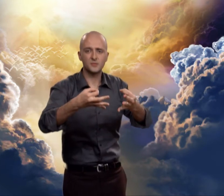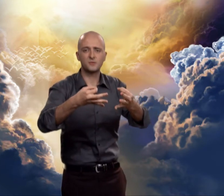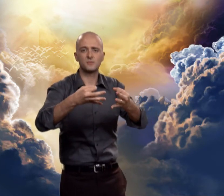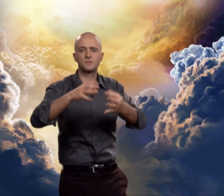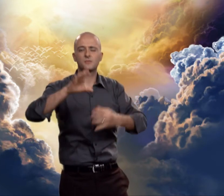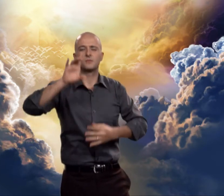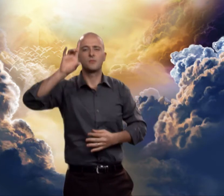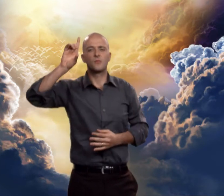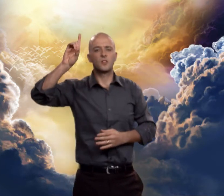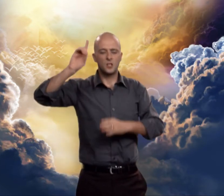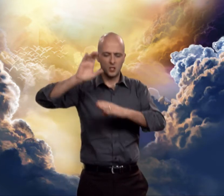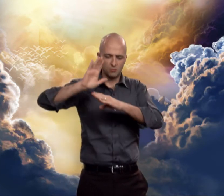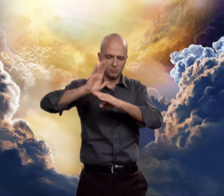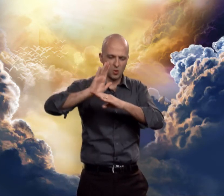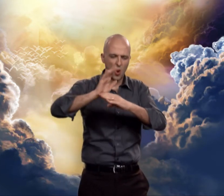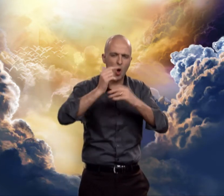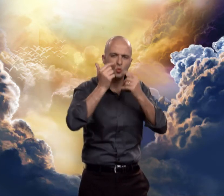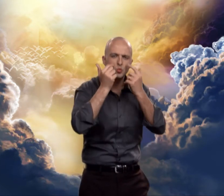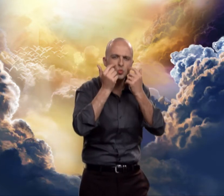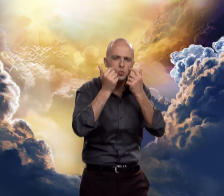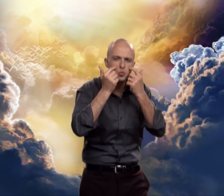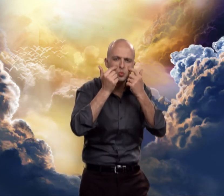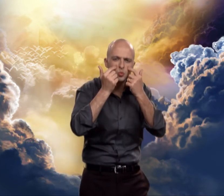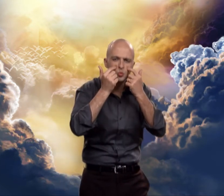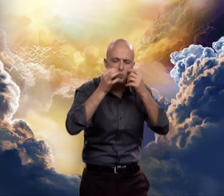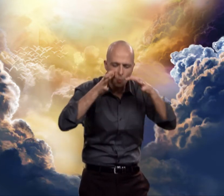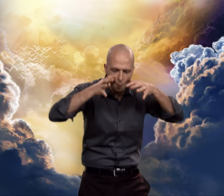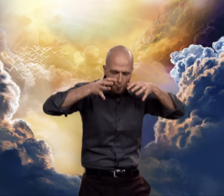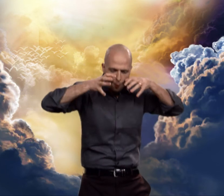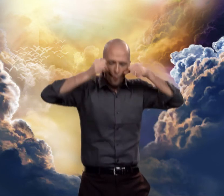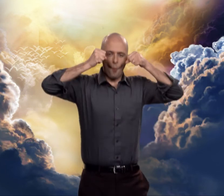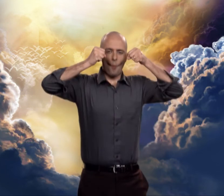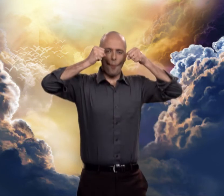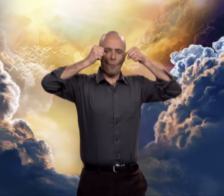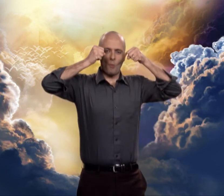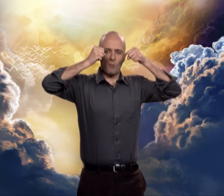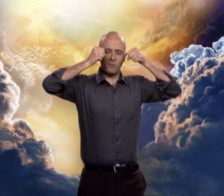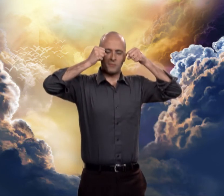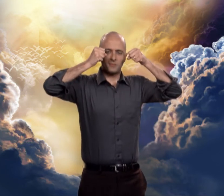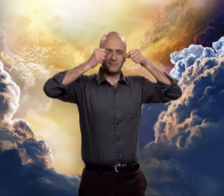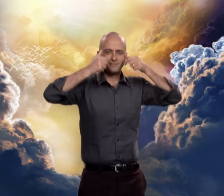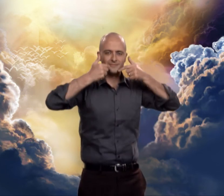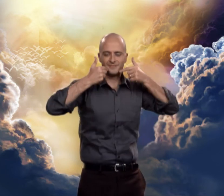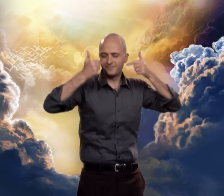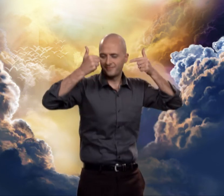de louvor claro, doce e harmonioso. A harmonia